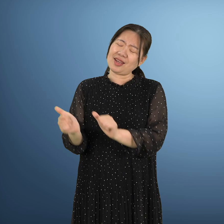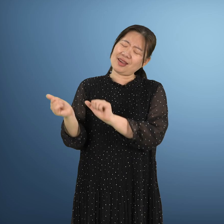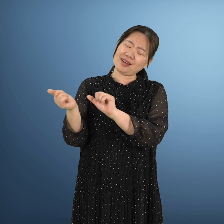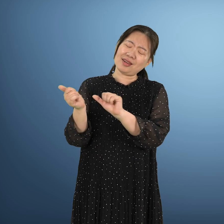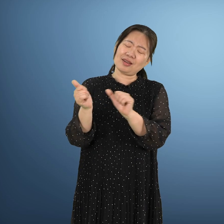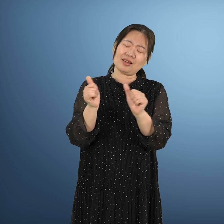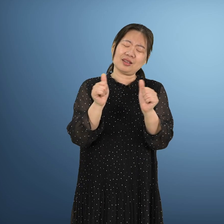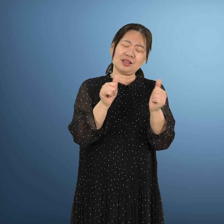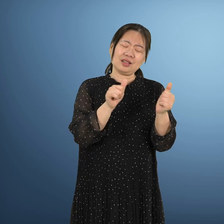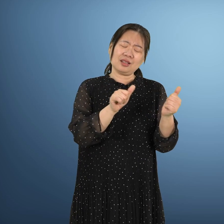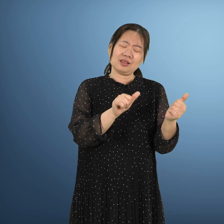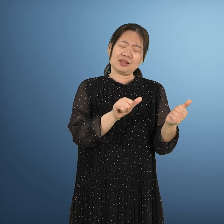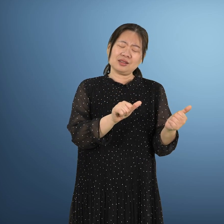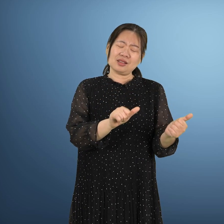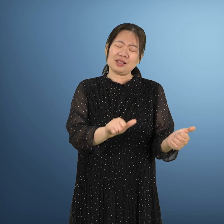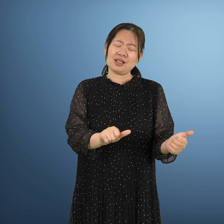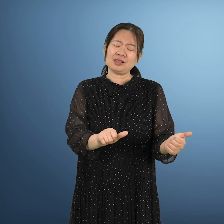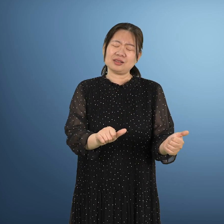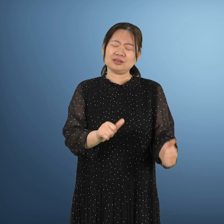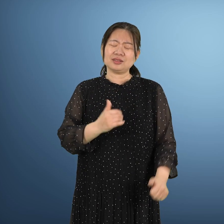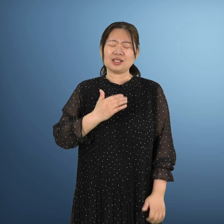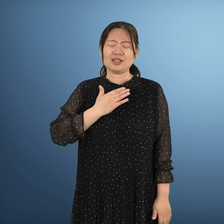죽으셨네.